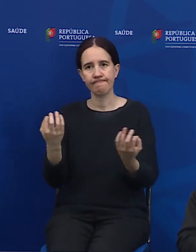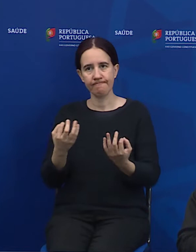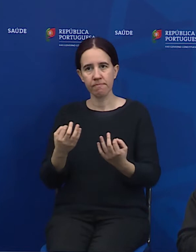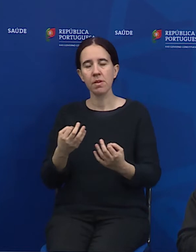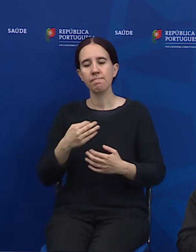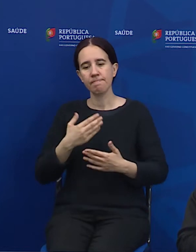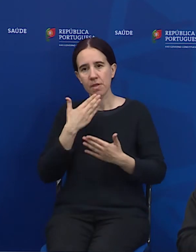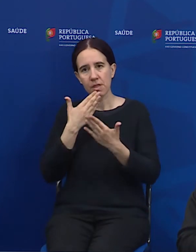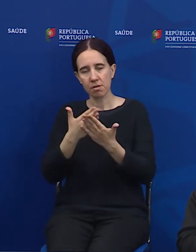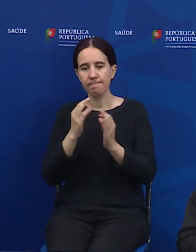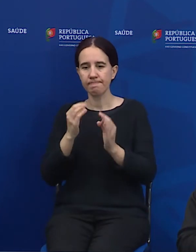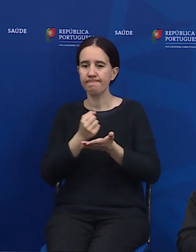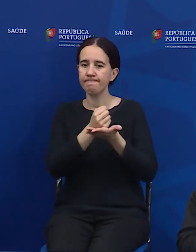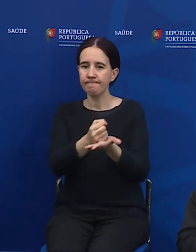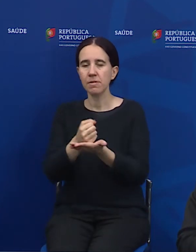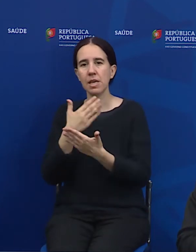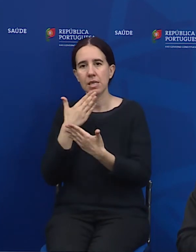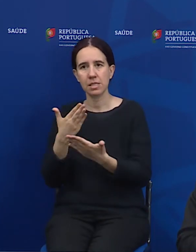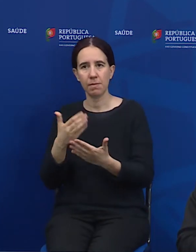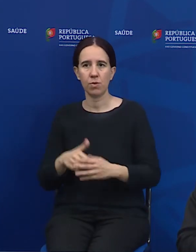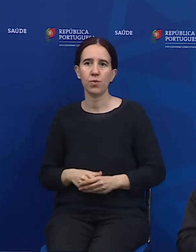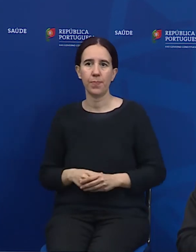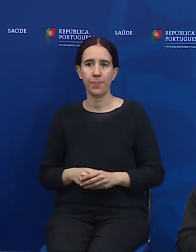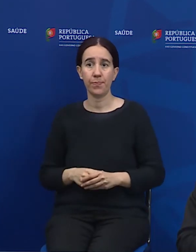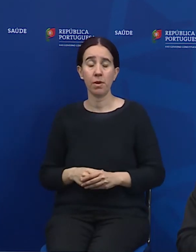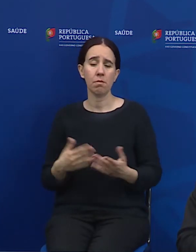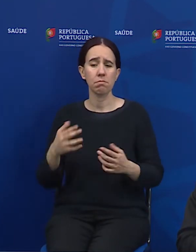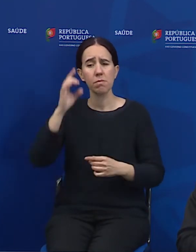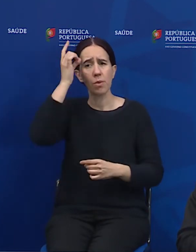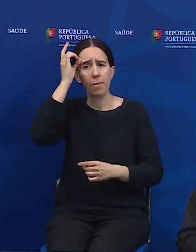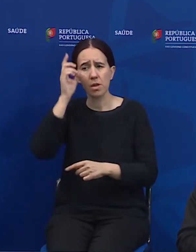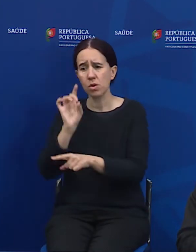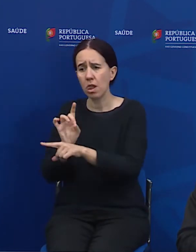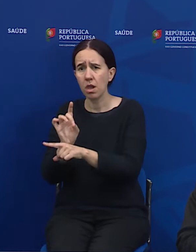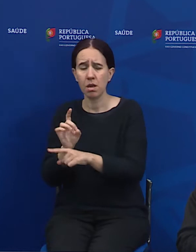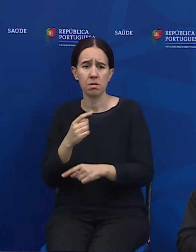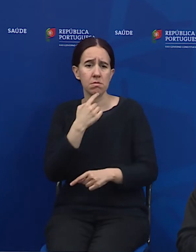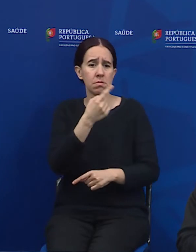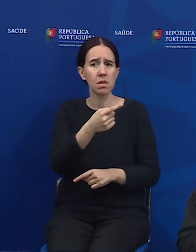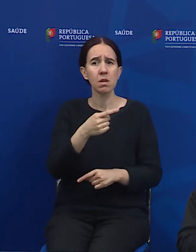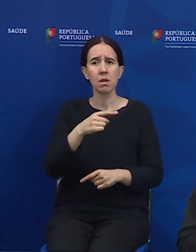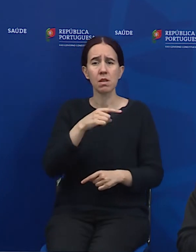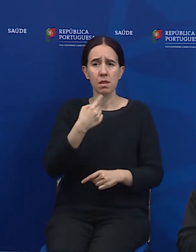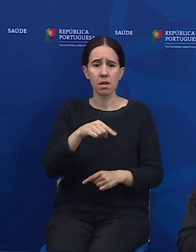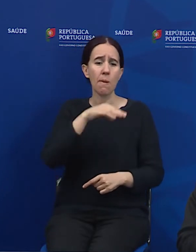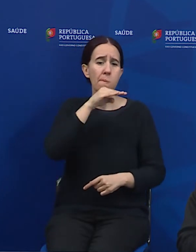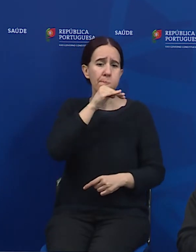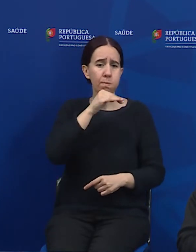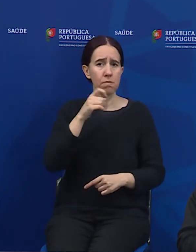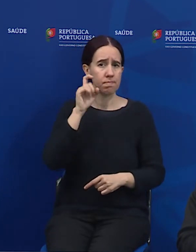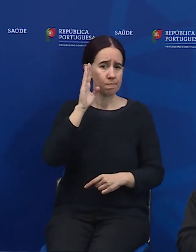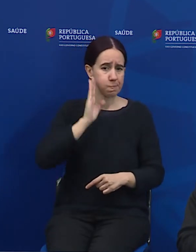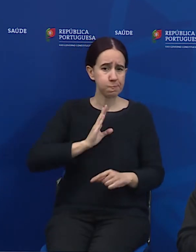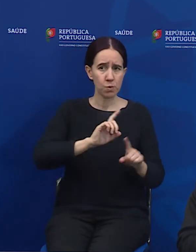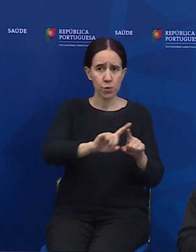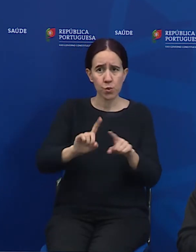consideração e agradecimento falo bombeiros falo de forças e serviços de segurança